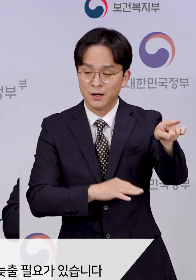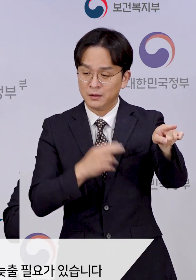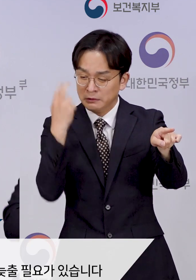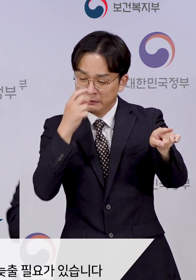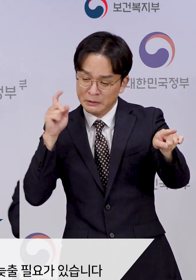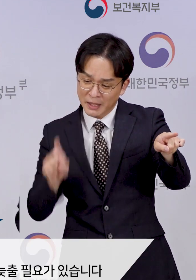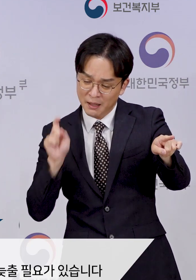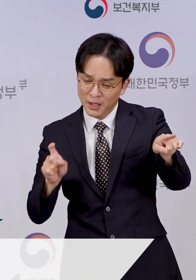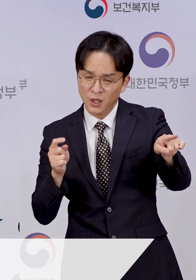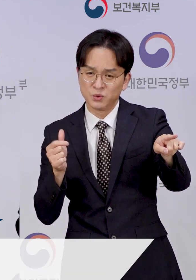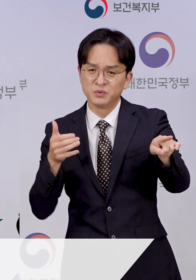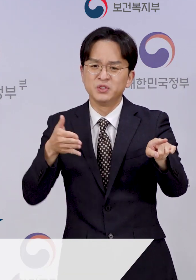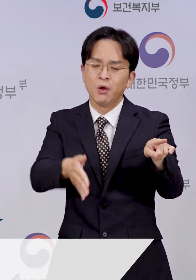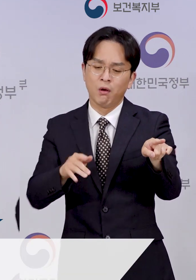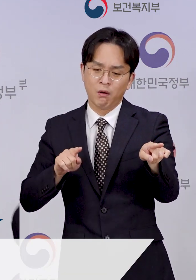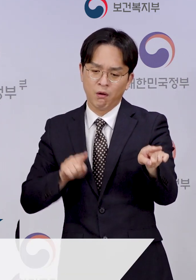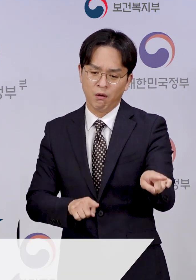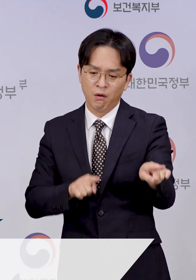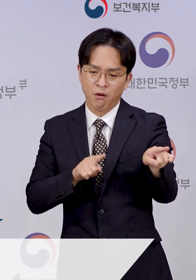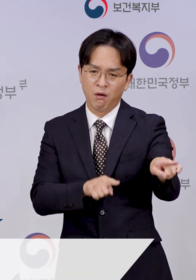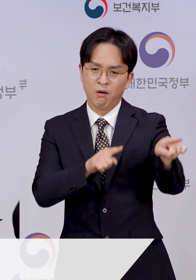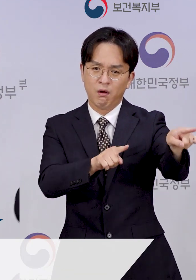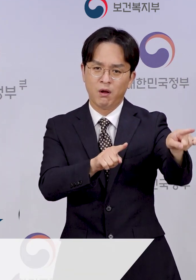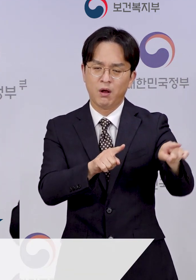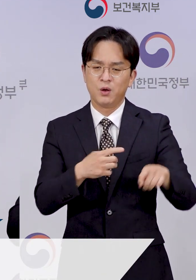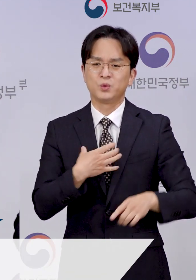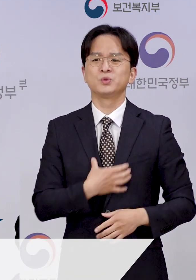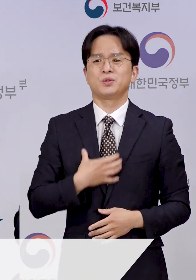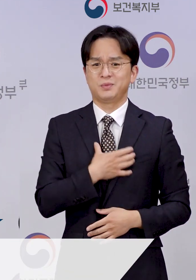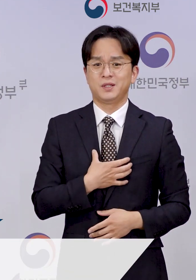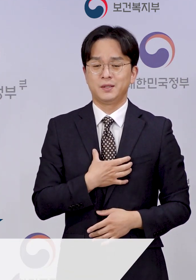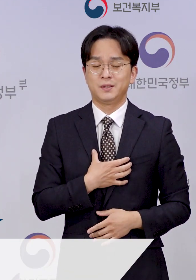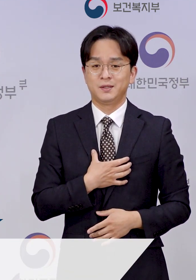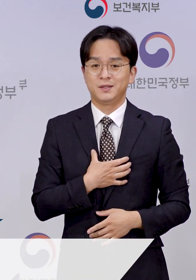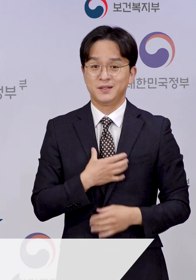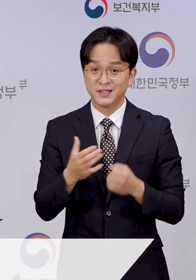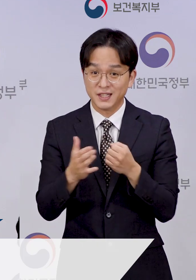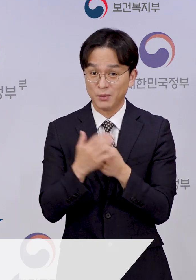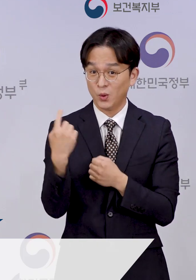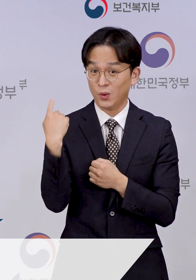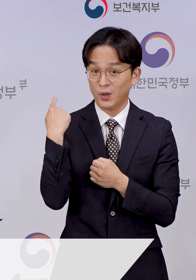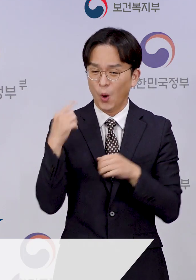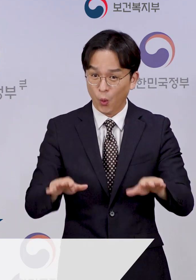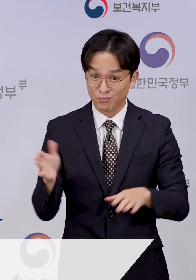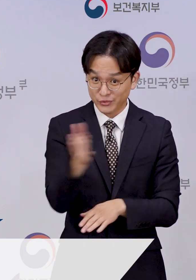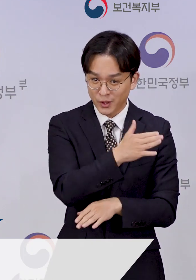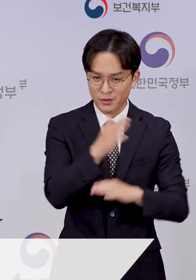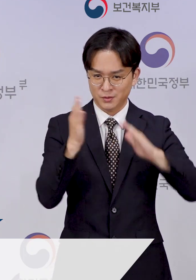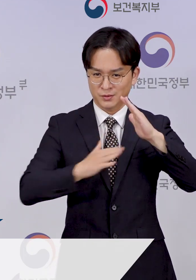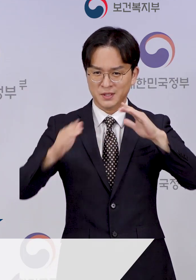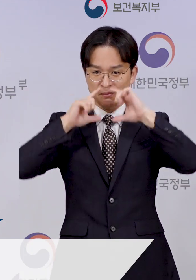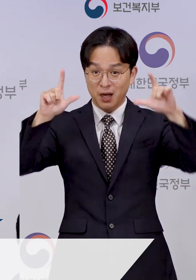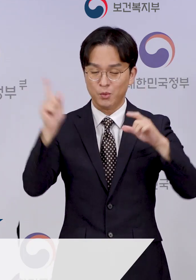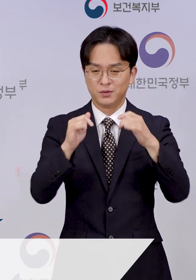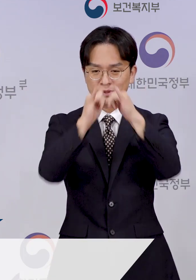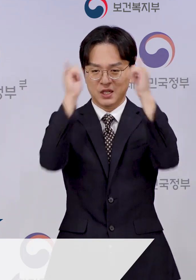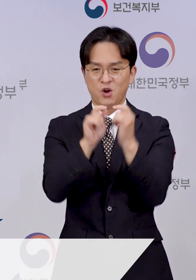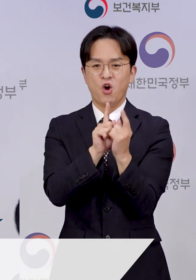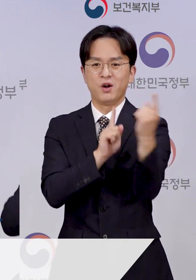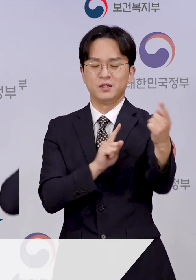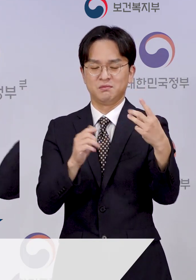있습니다. 이에 정부는 오늘부터 서울과 경기 지역에 대해 사회적 거리두기 2단계 격상